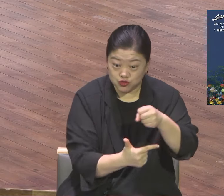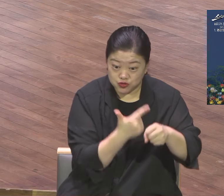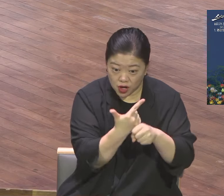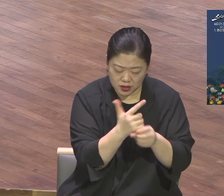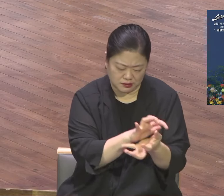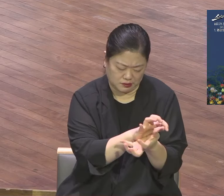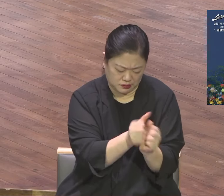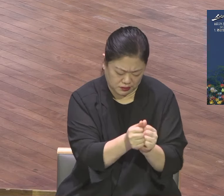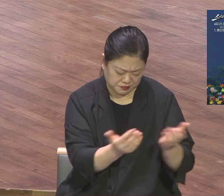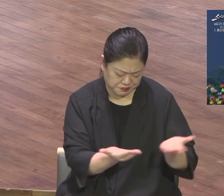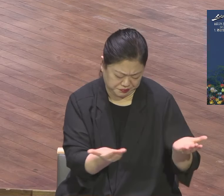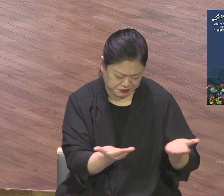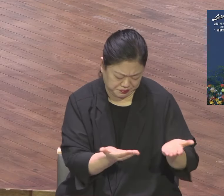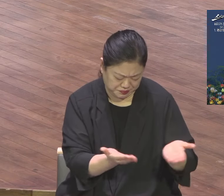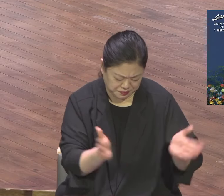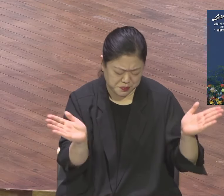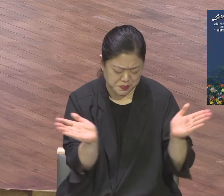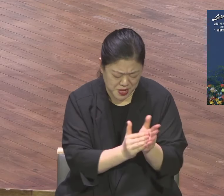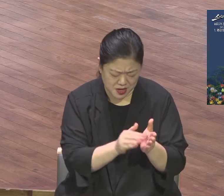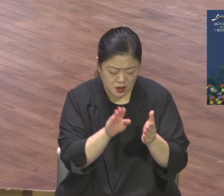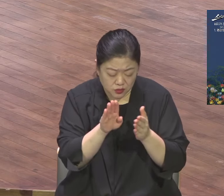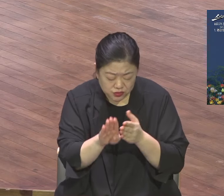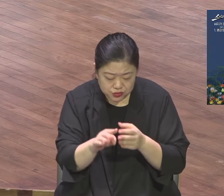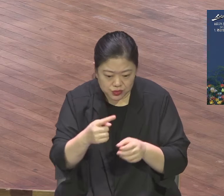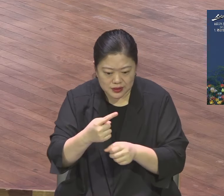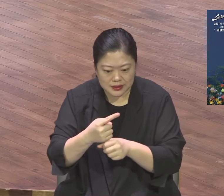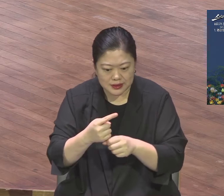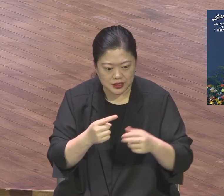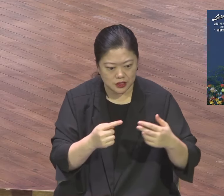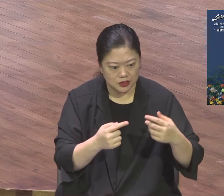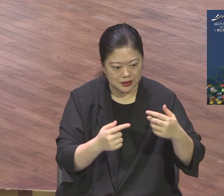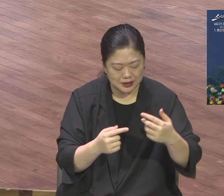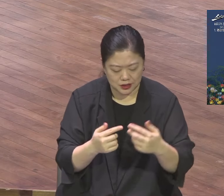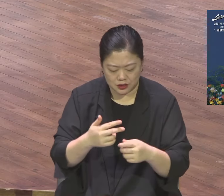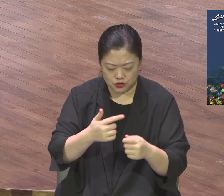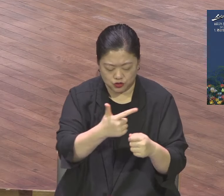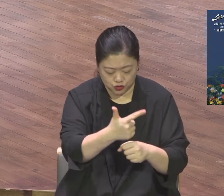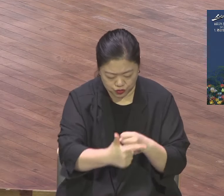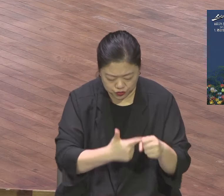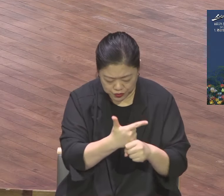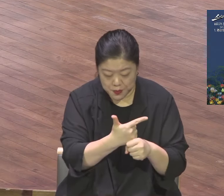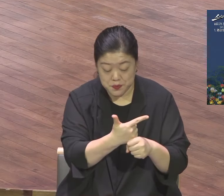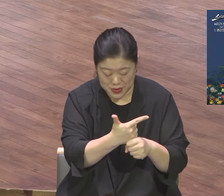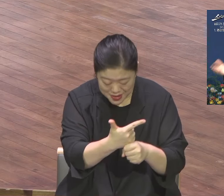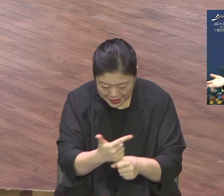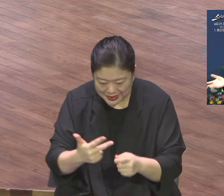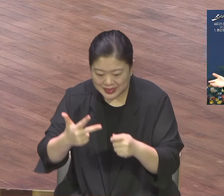1년하고 6년하고 1년 쉰다고요. 미국이나 좋은 데 가서 푹 쉬면서